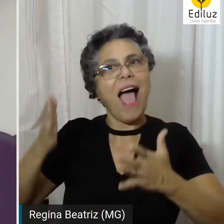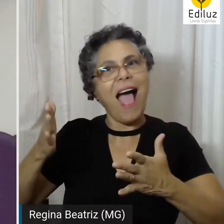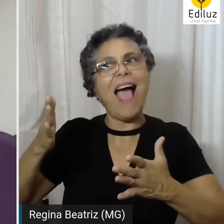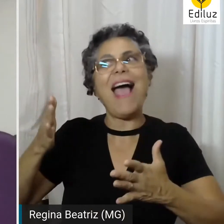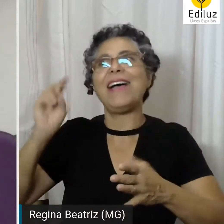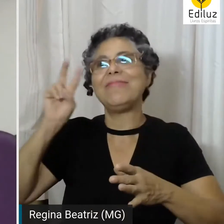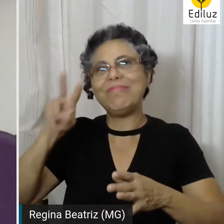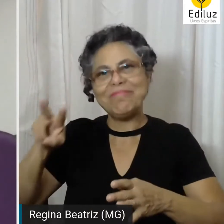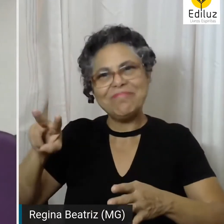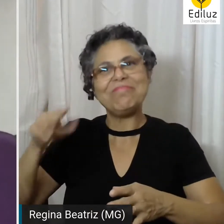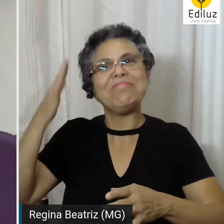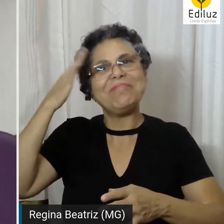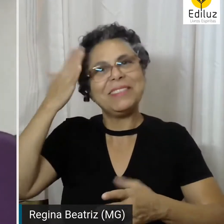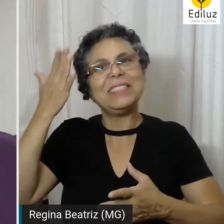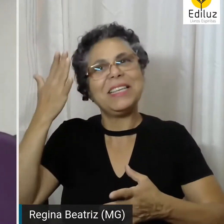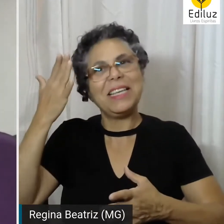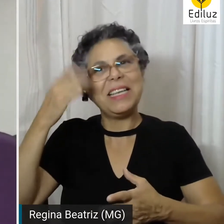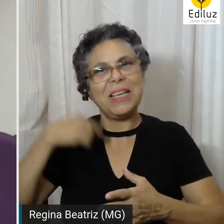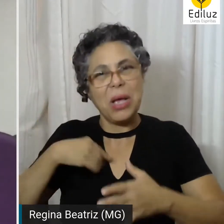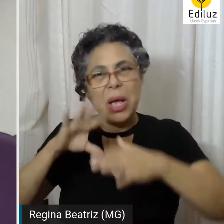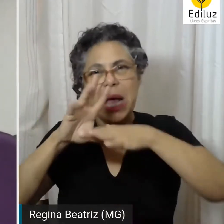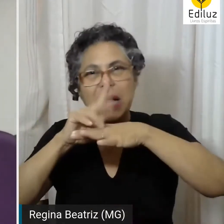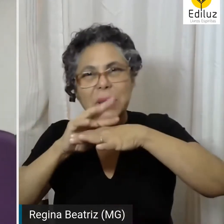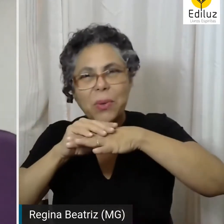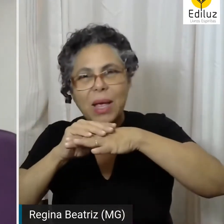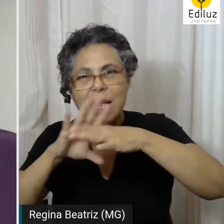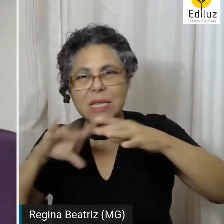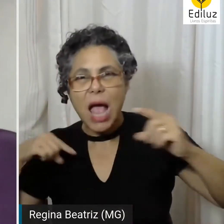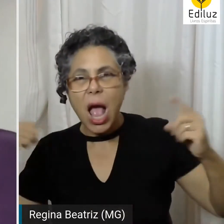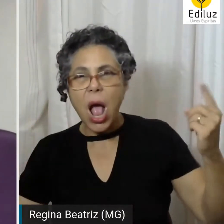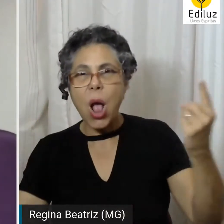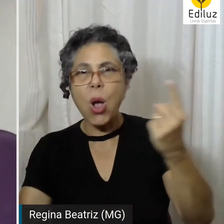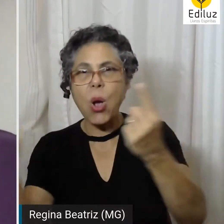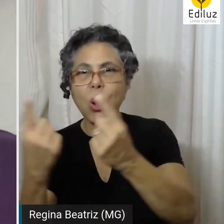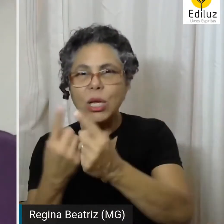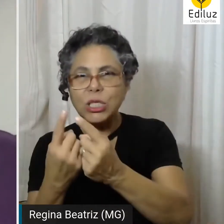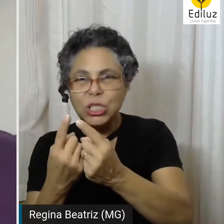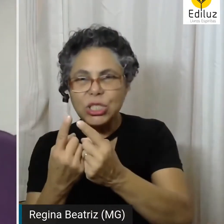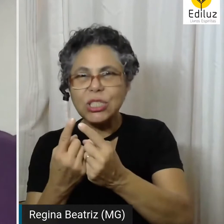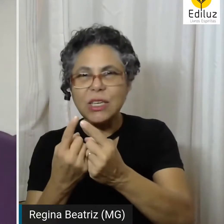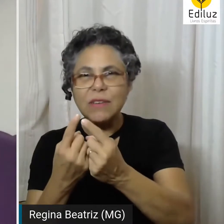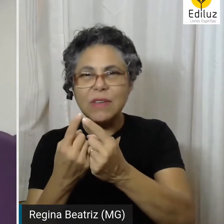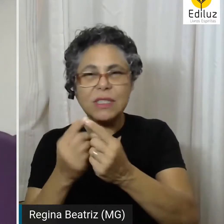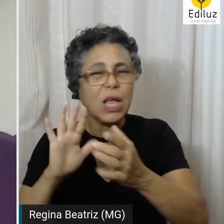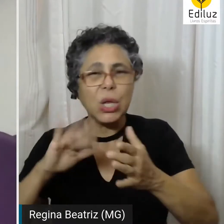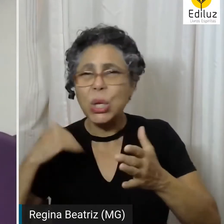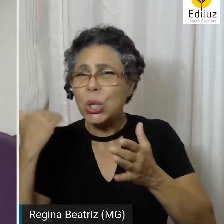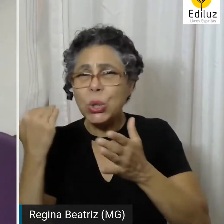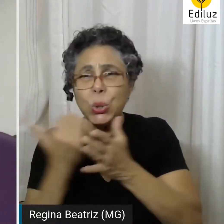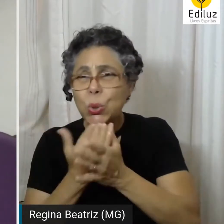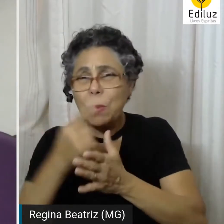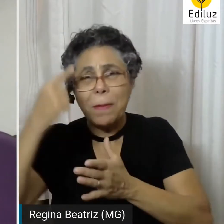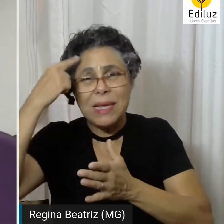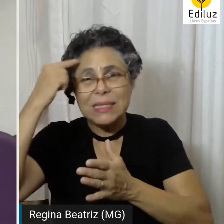ao adoecimento coletivo, às neuroses coletivizadas,